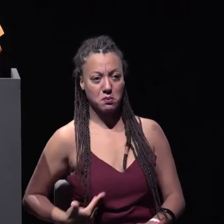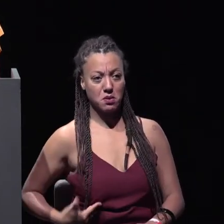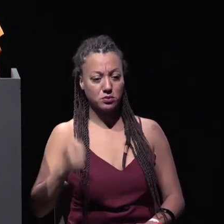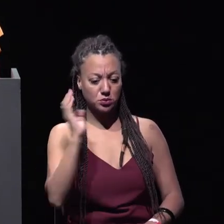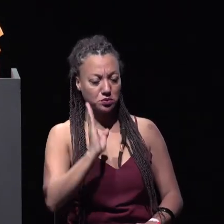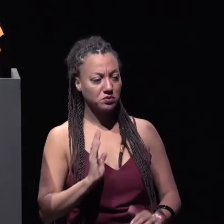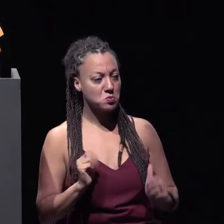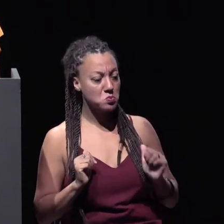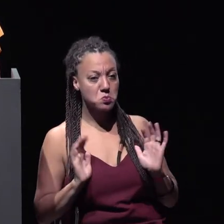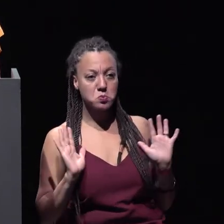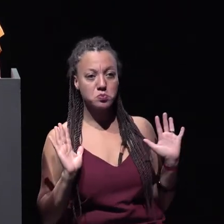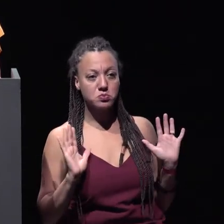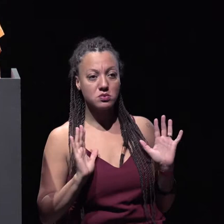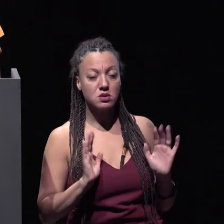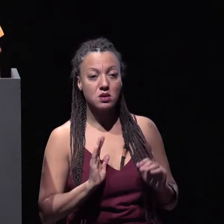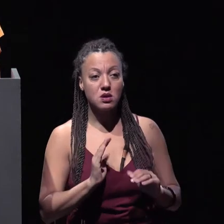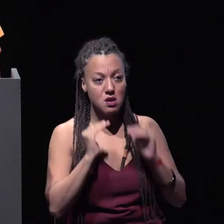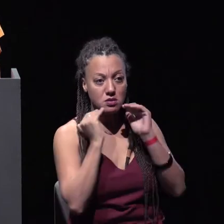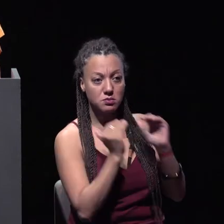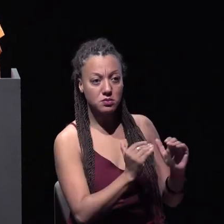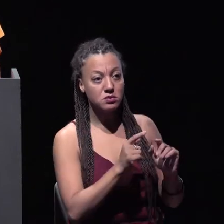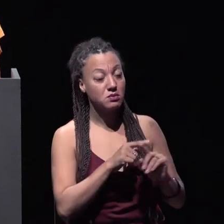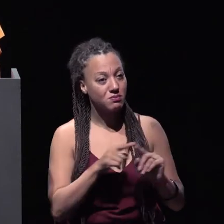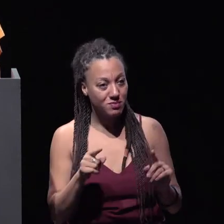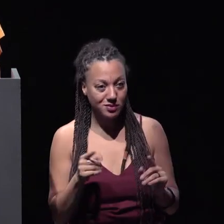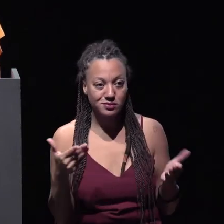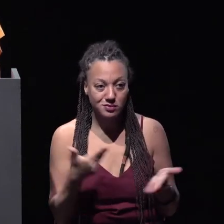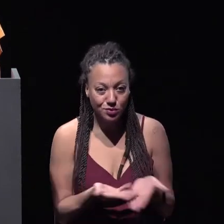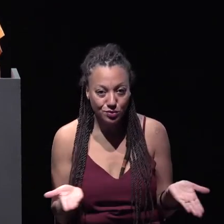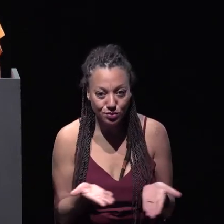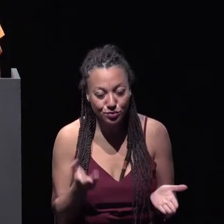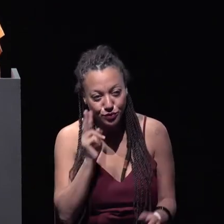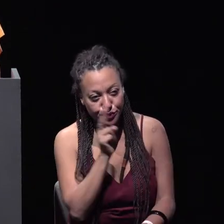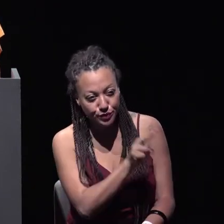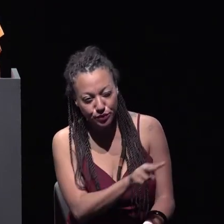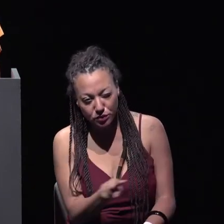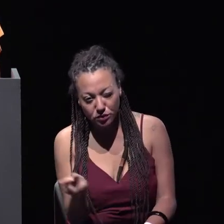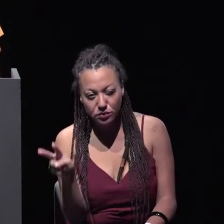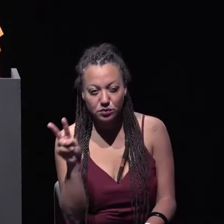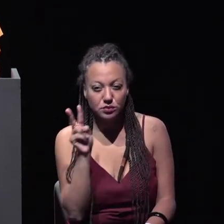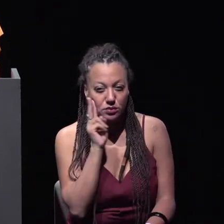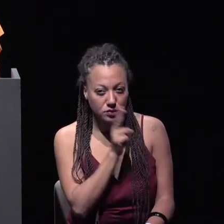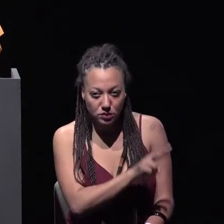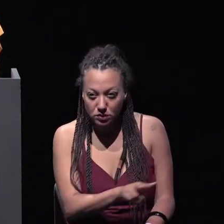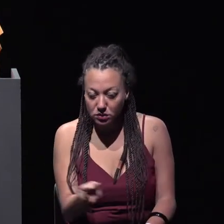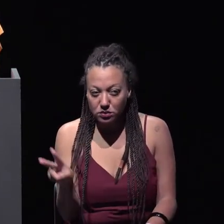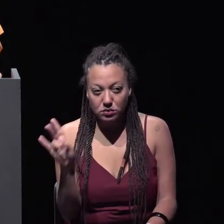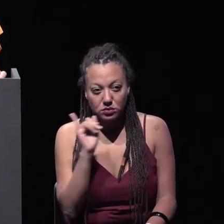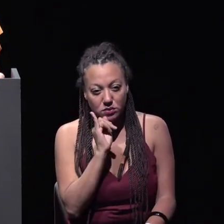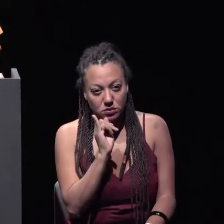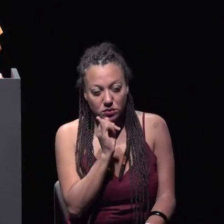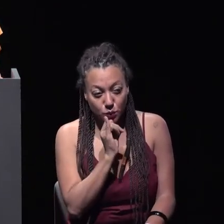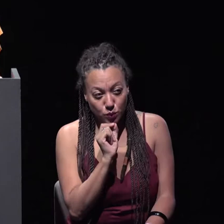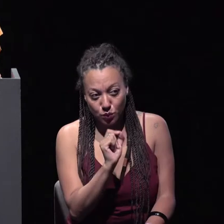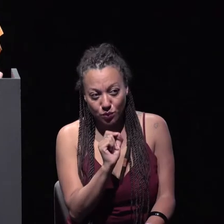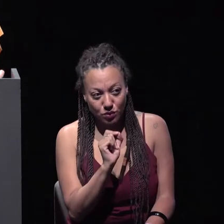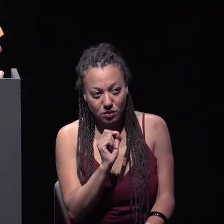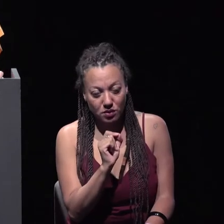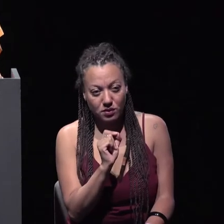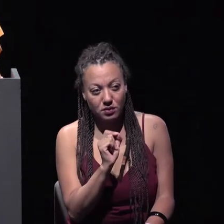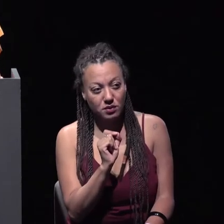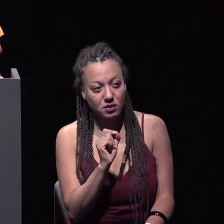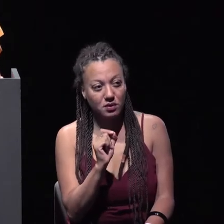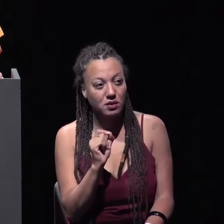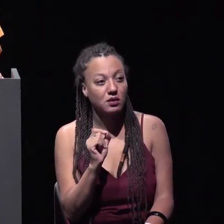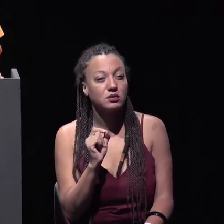ainda vê por exemplo de tantas centenas de exemplos no auditório do